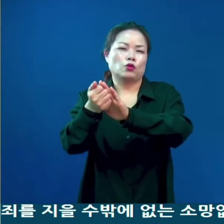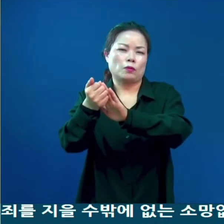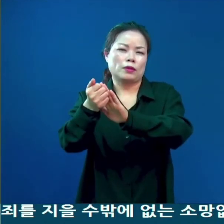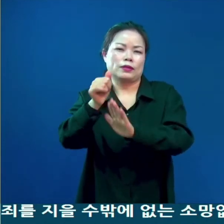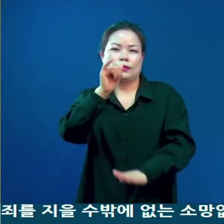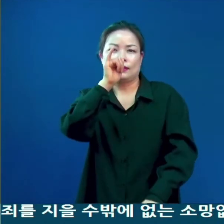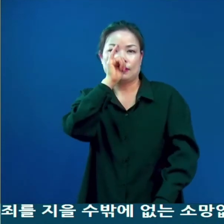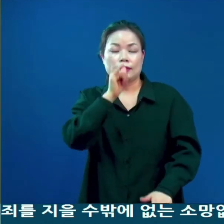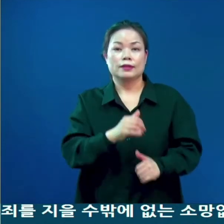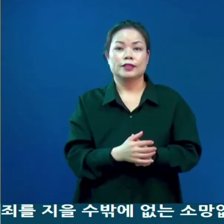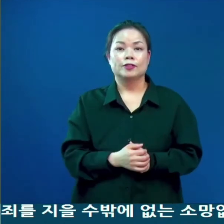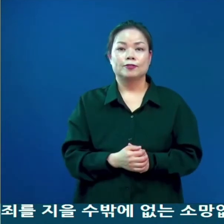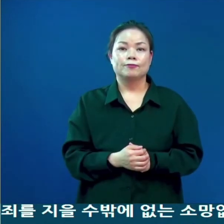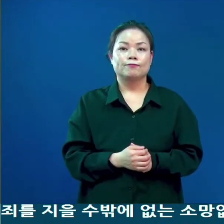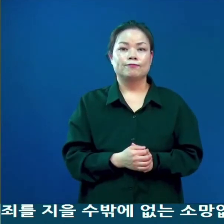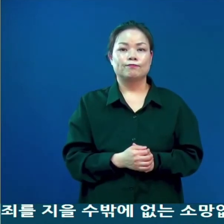겁니다.